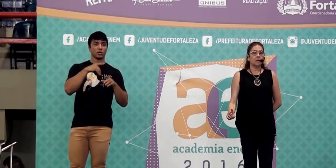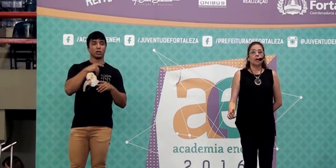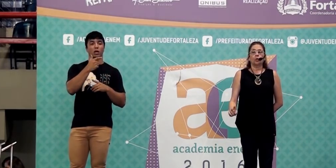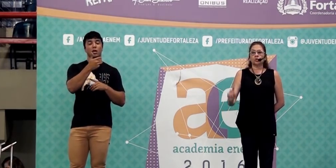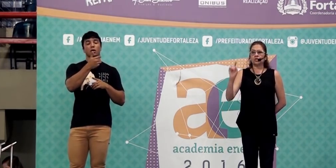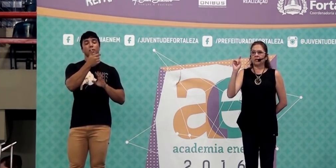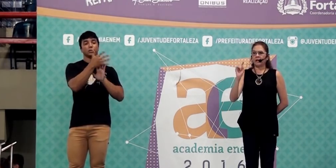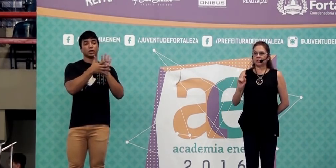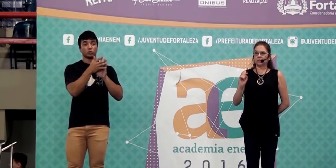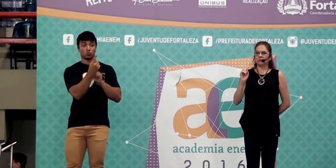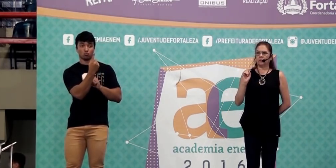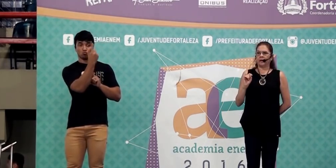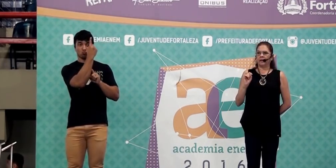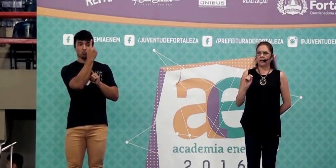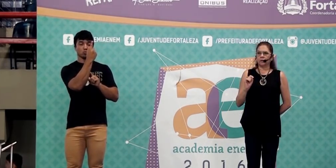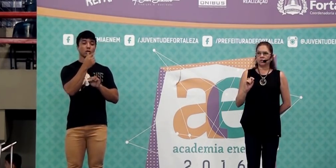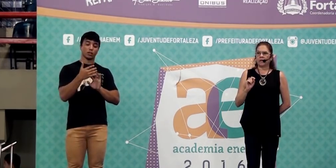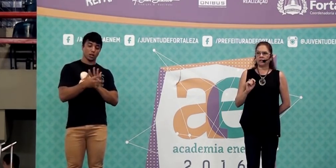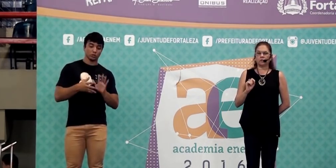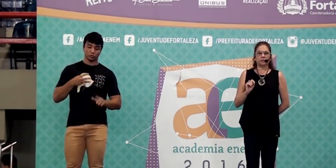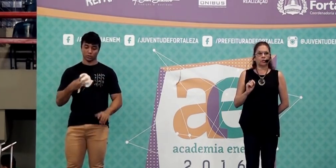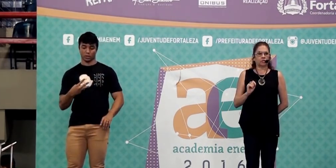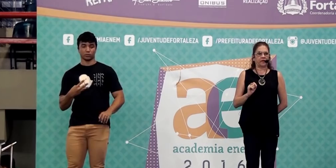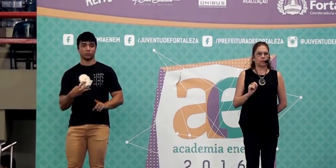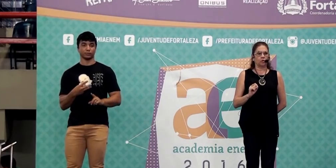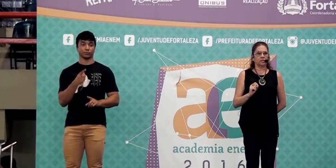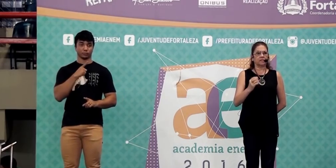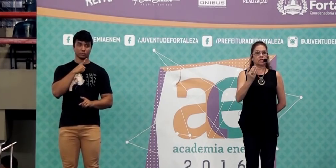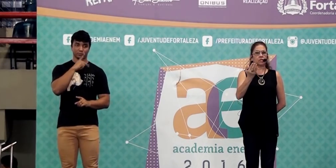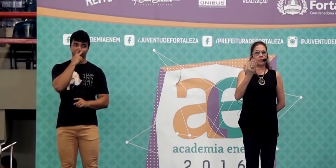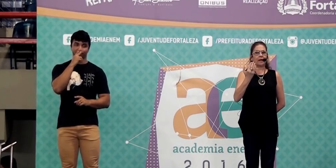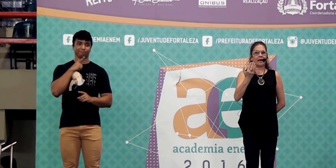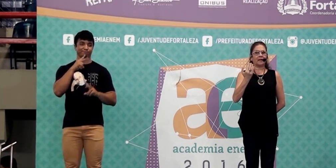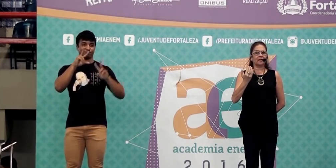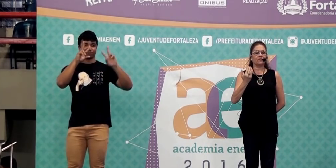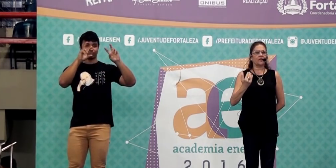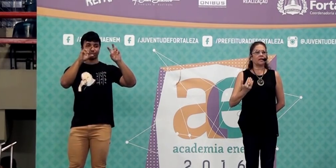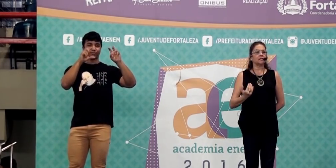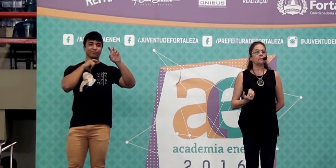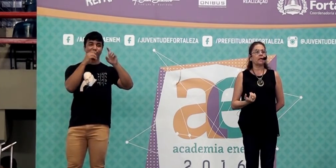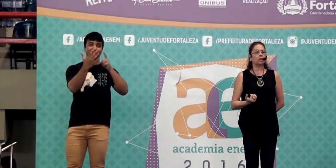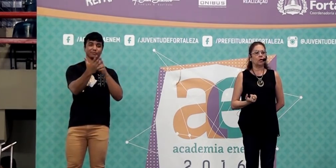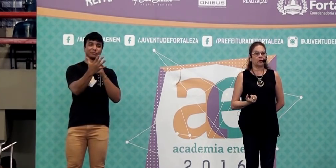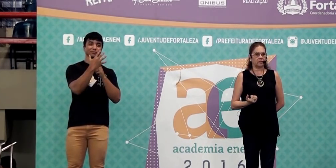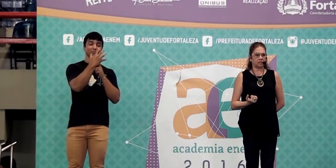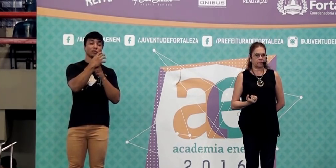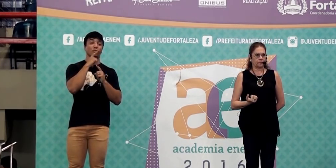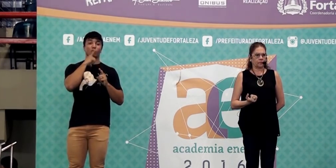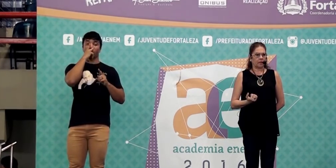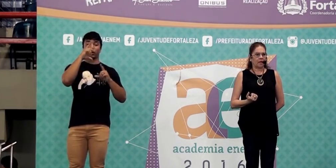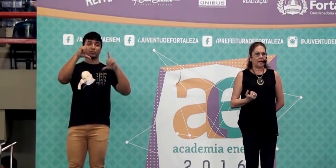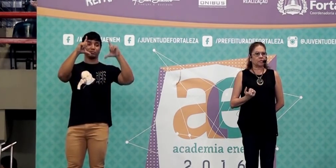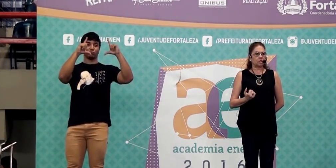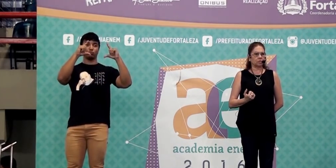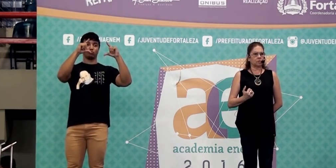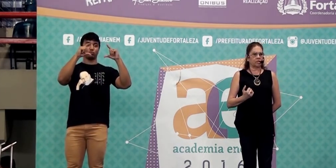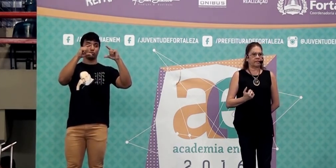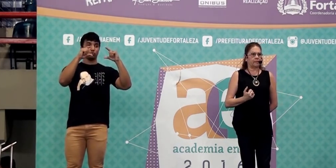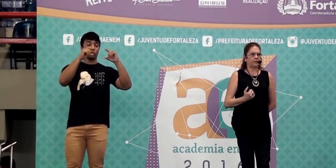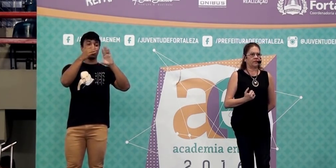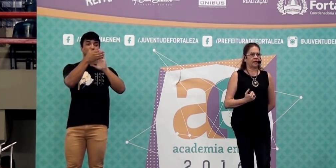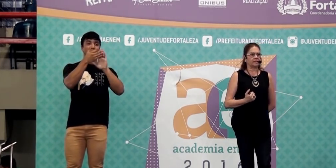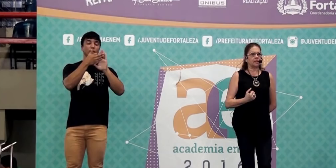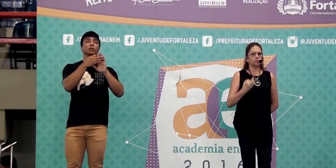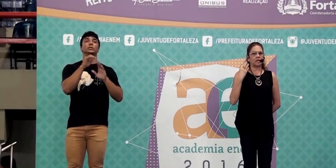3. Os textos no Enem, os textos motivadores, estão cada vez menores. A título